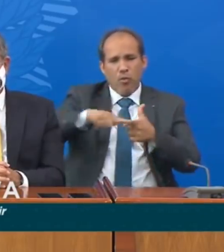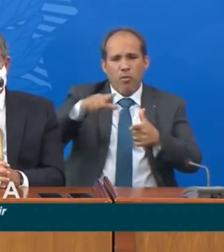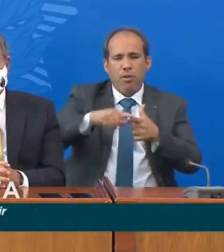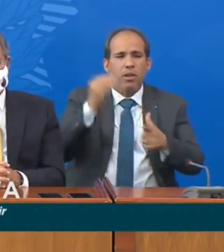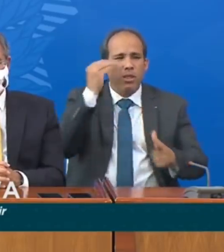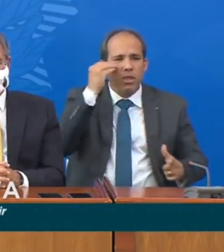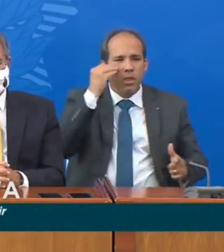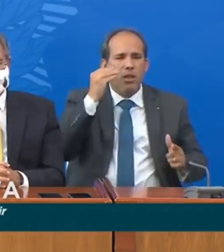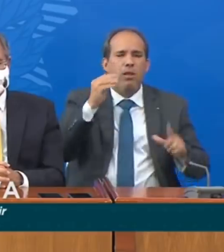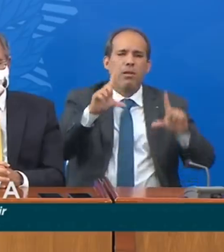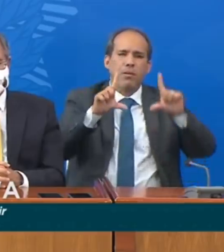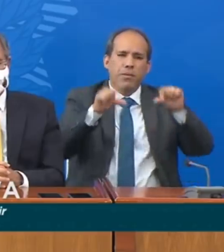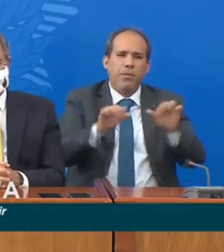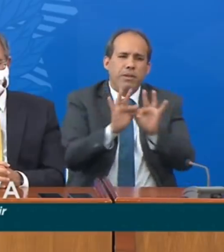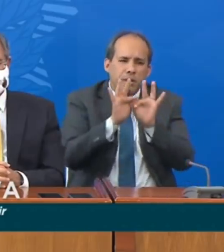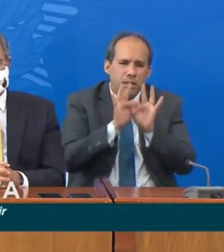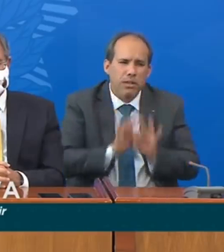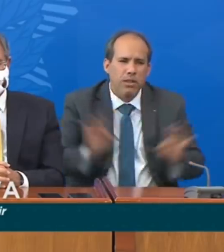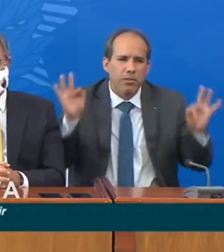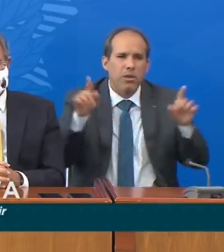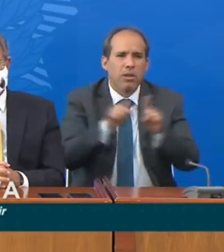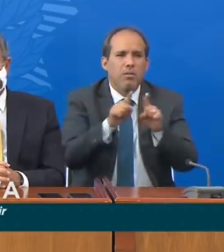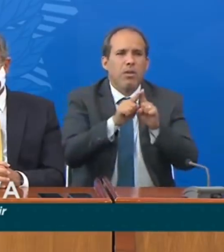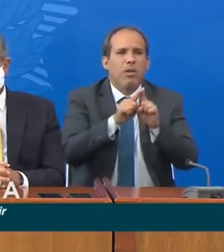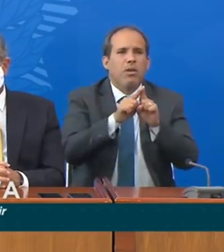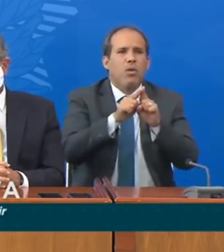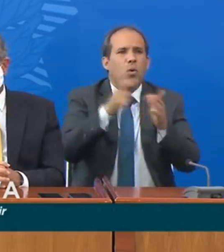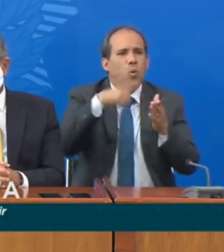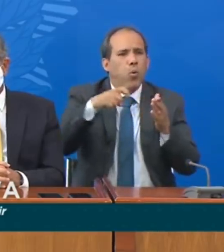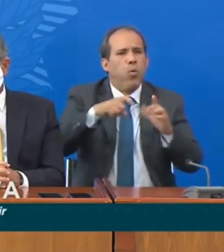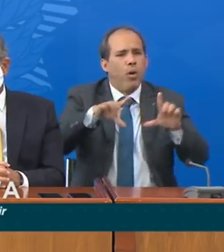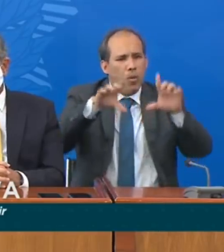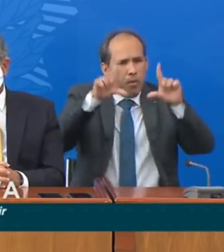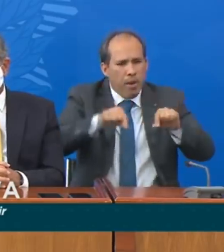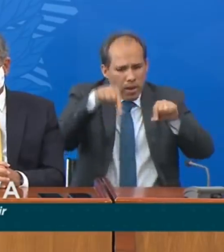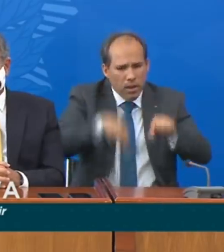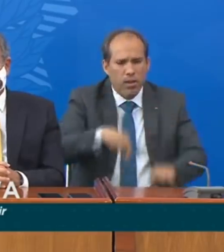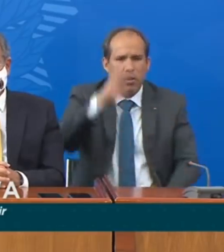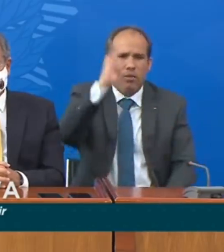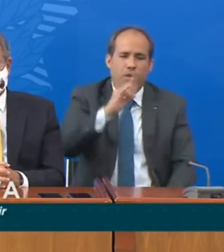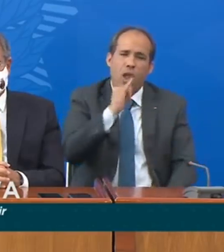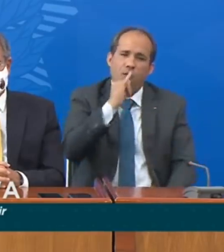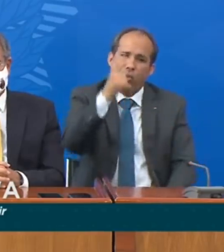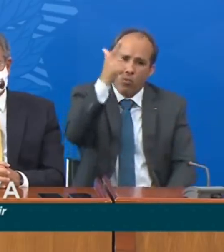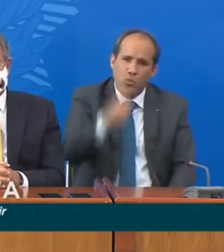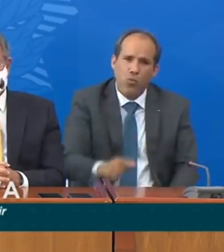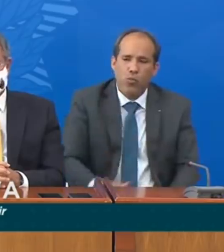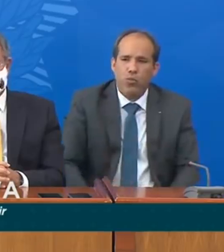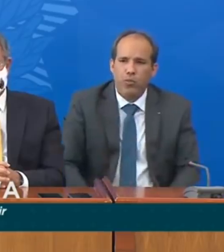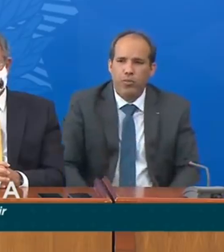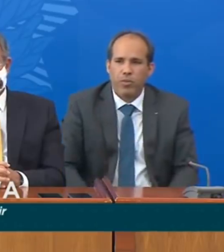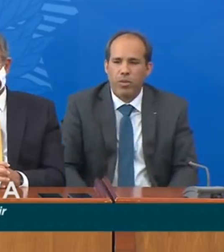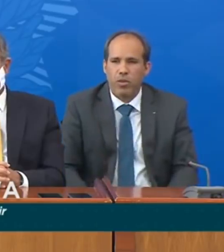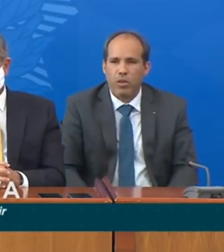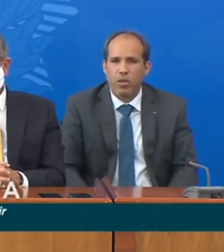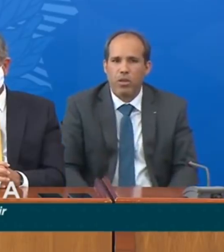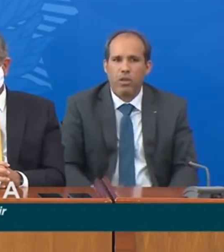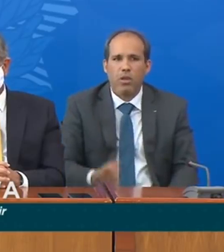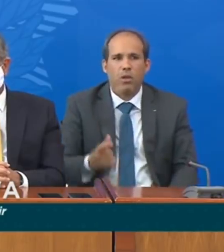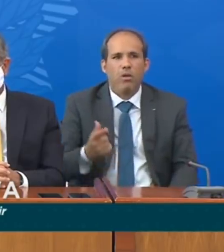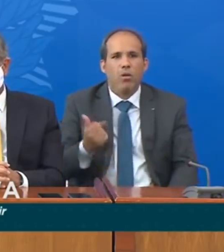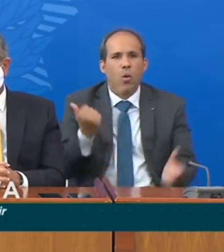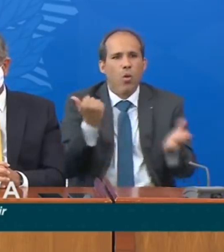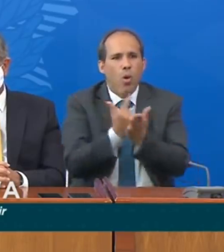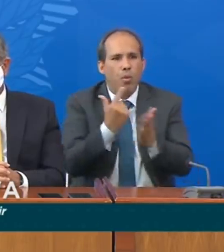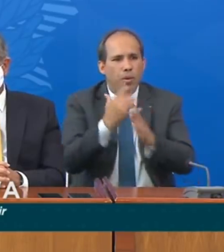simplificação e também a diminuição da carga tributária no Brasil. Como, repito aqui, se estamos consumindo mais óleo